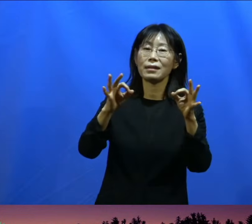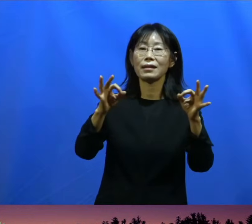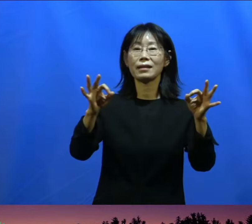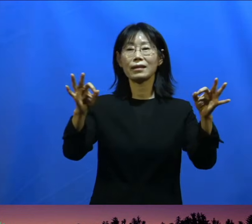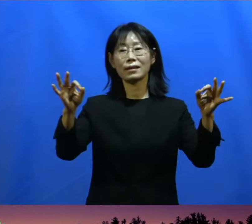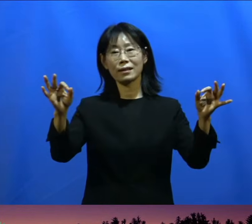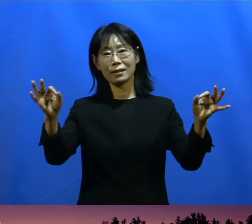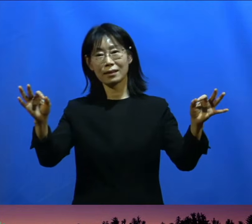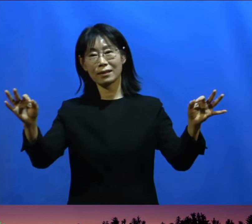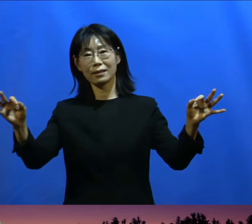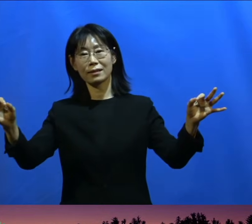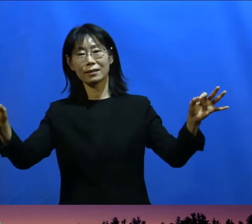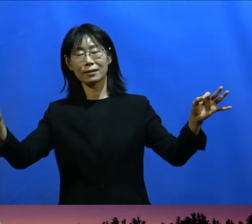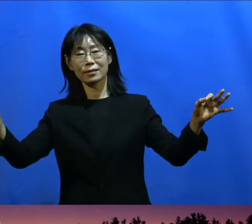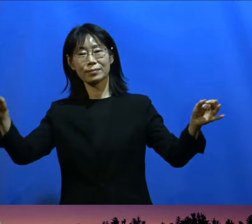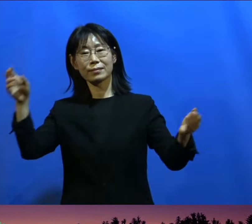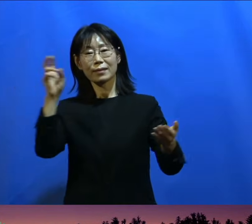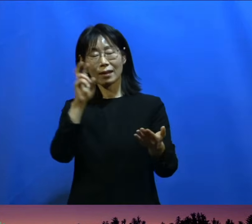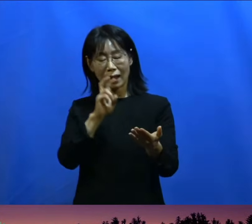외치니